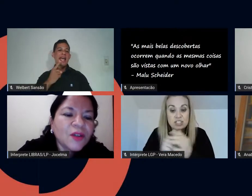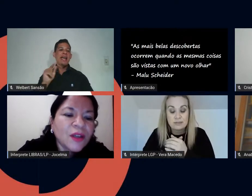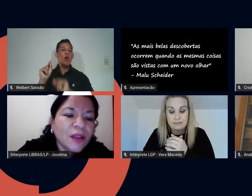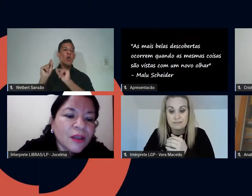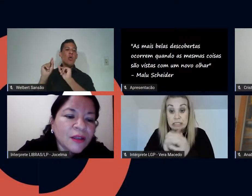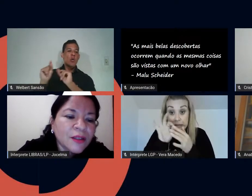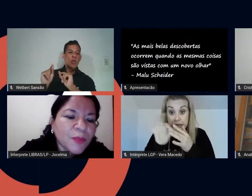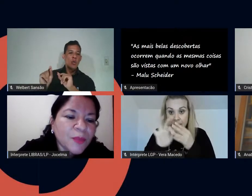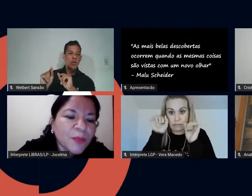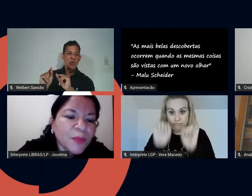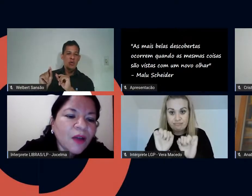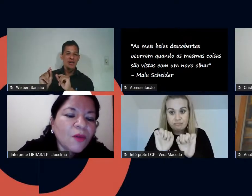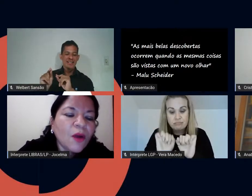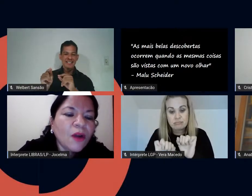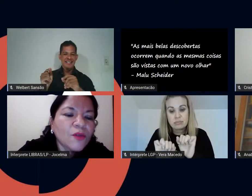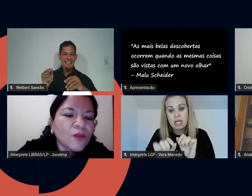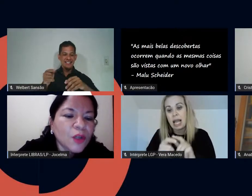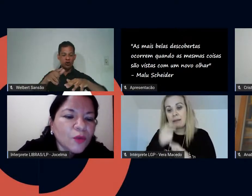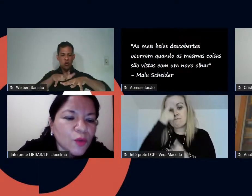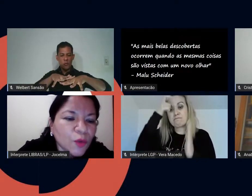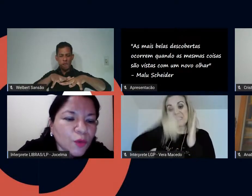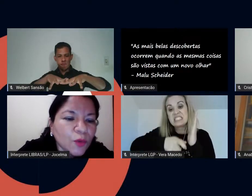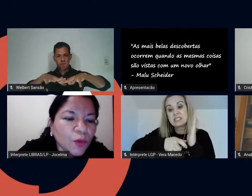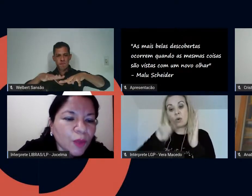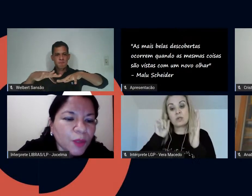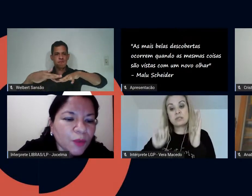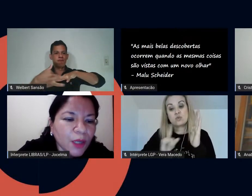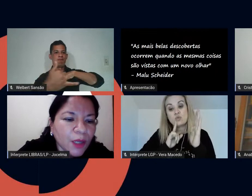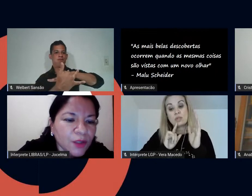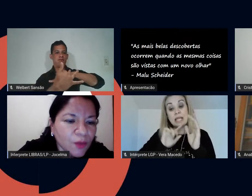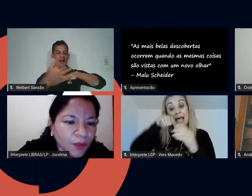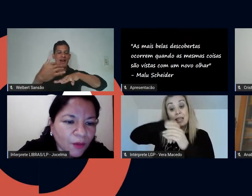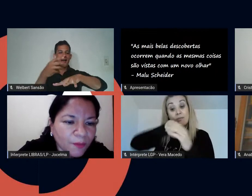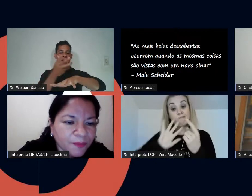em especial ao sujeito surdo no âmbito